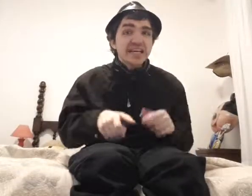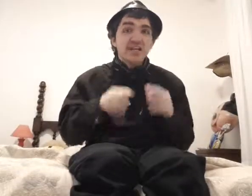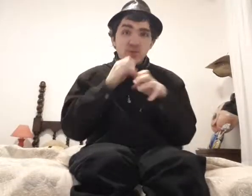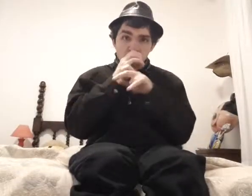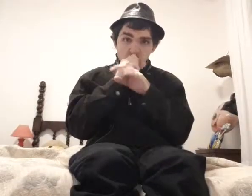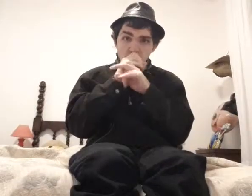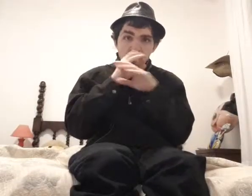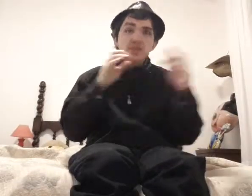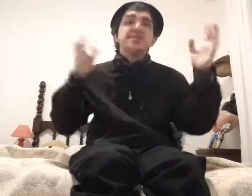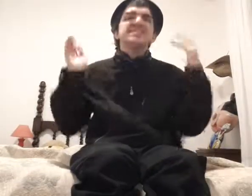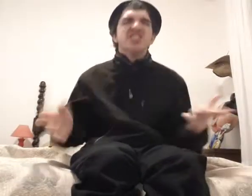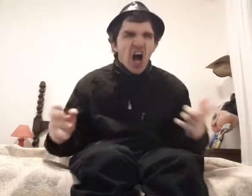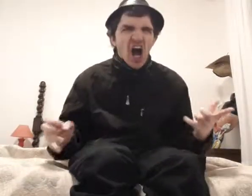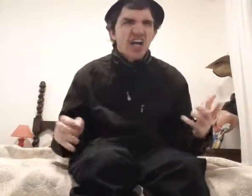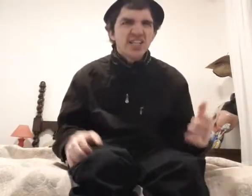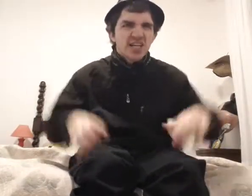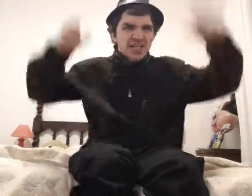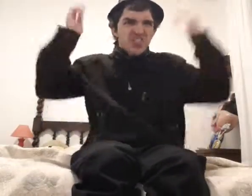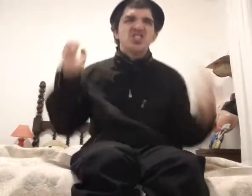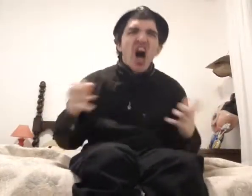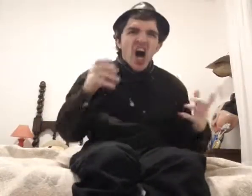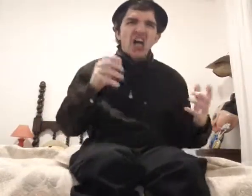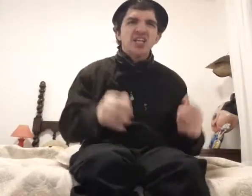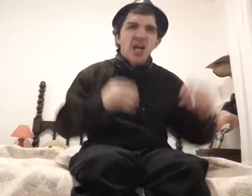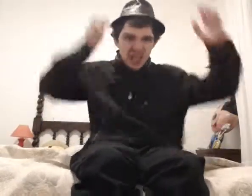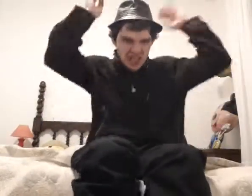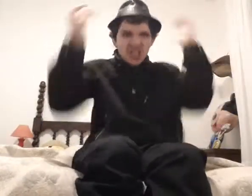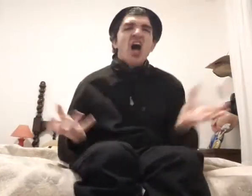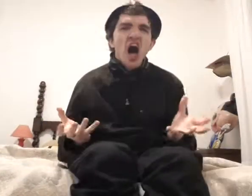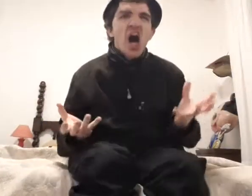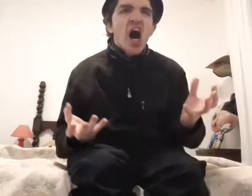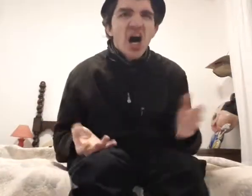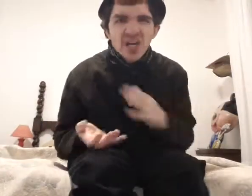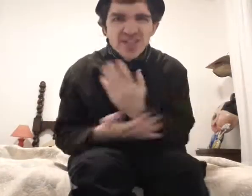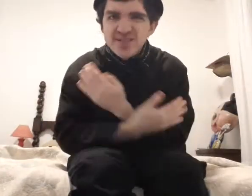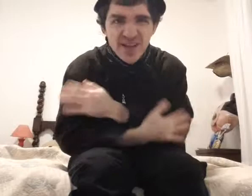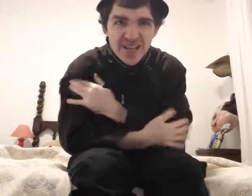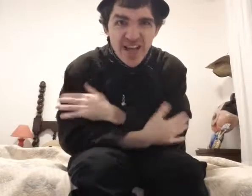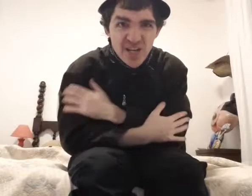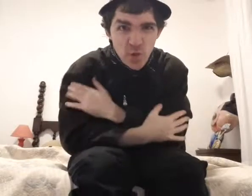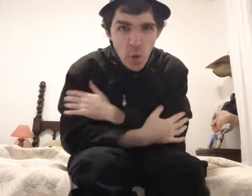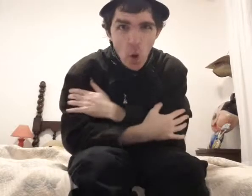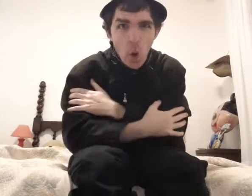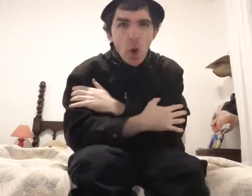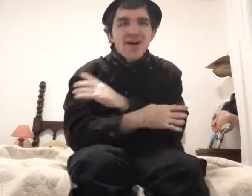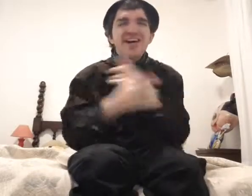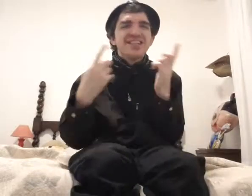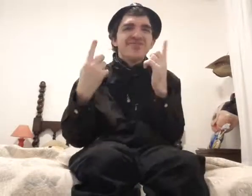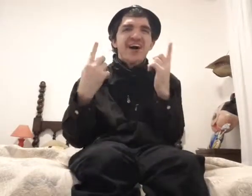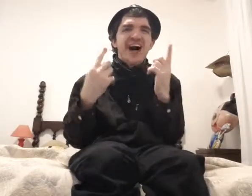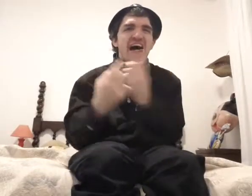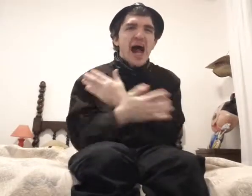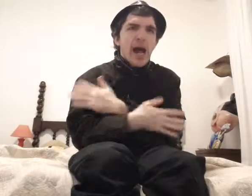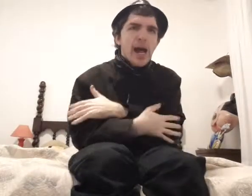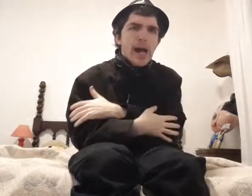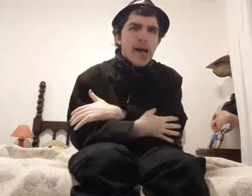Chante, chante, chante Ça tient chaud, j'ai brouhaha